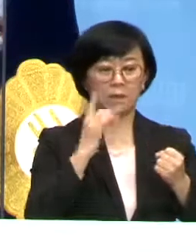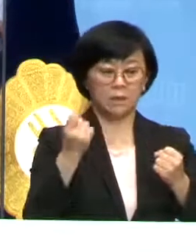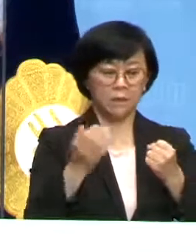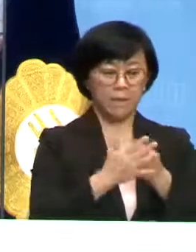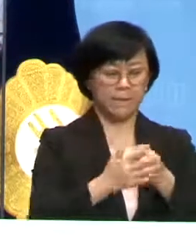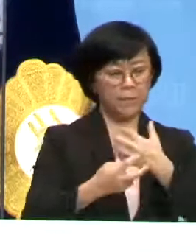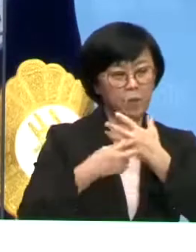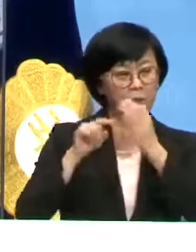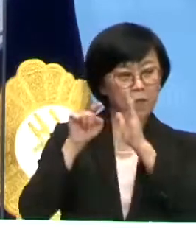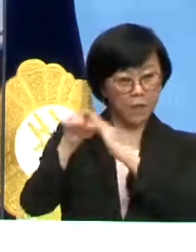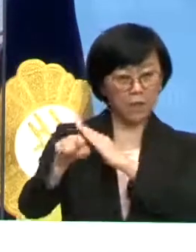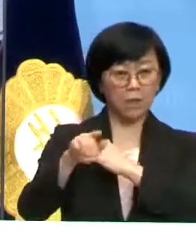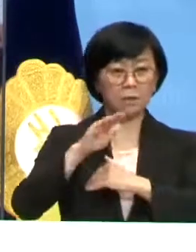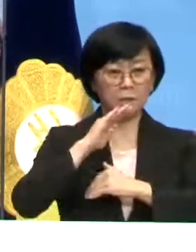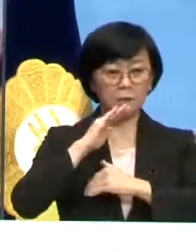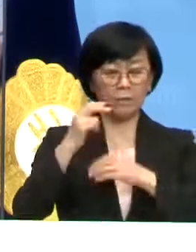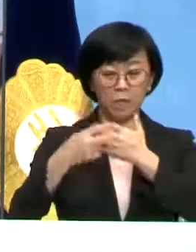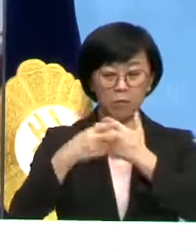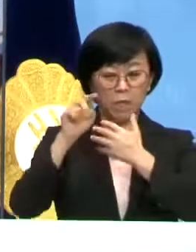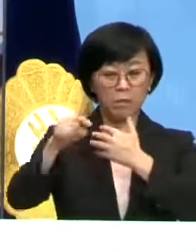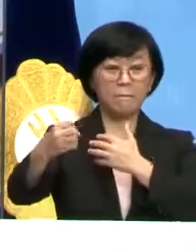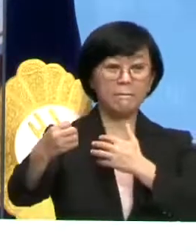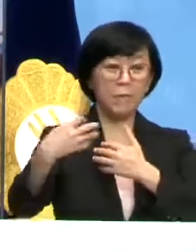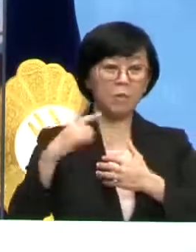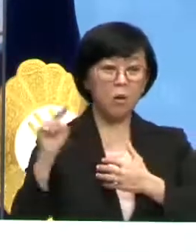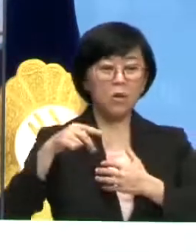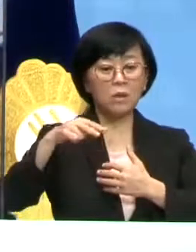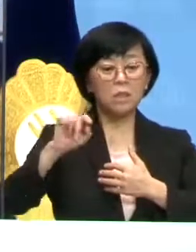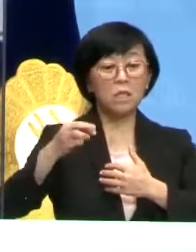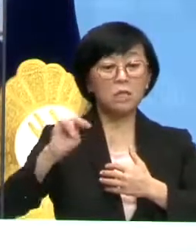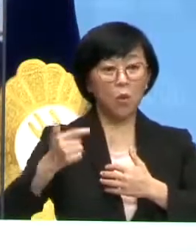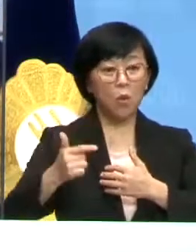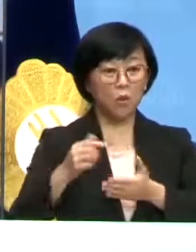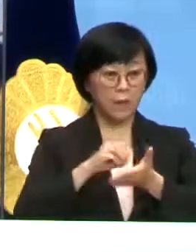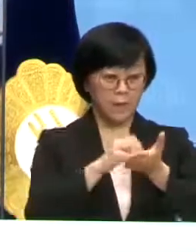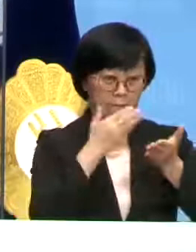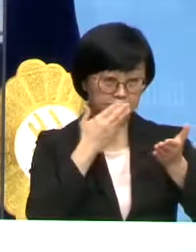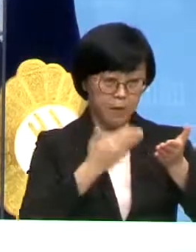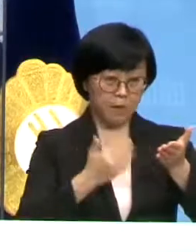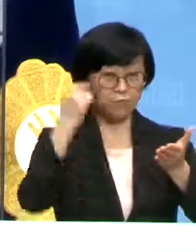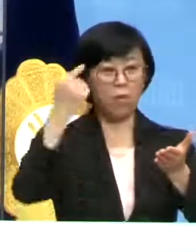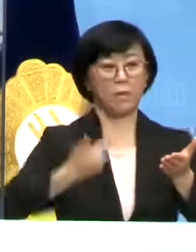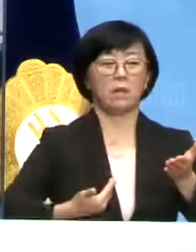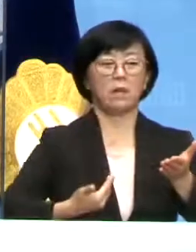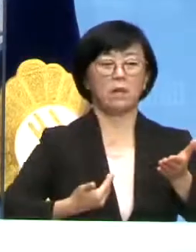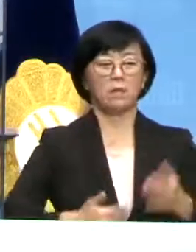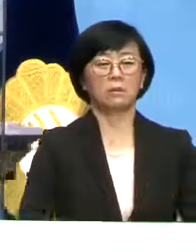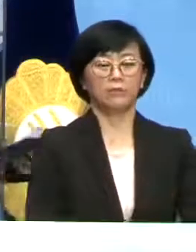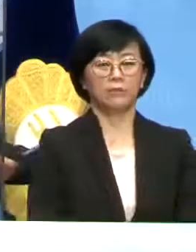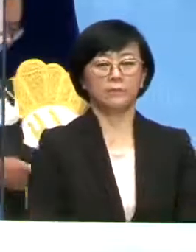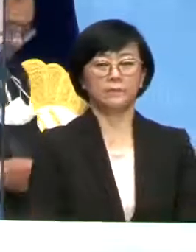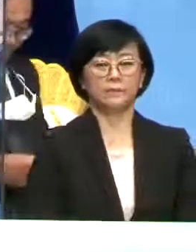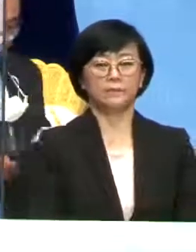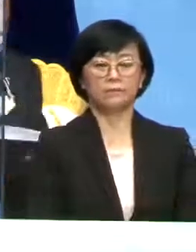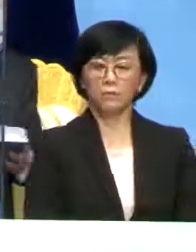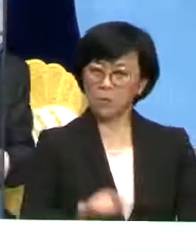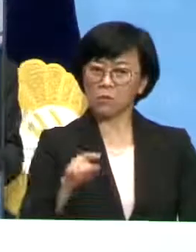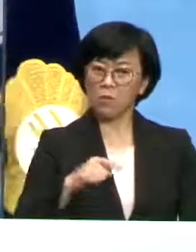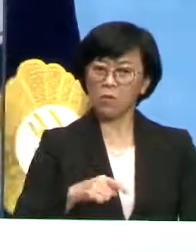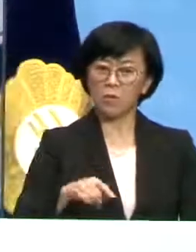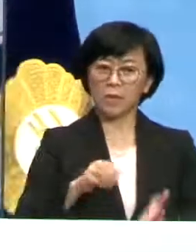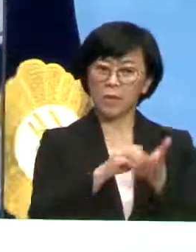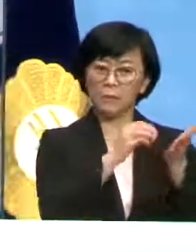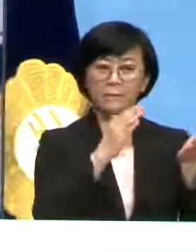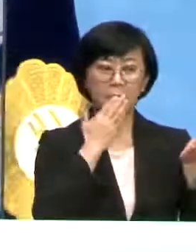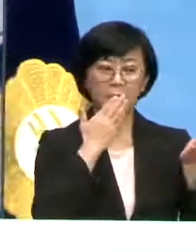우리가 병원에 가게 되면은 병원에서 뭐 라고 물어본다면 실손보험가입 하셨습니까 라고 묻습니다 그러면 실손